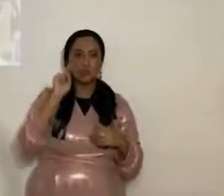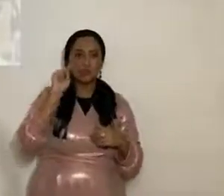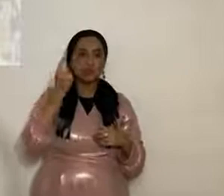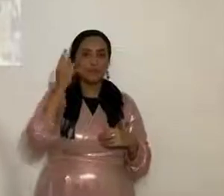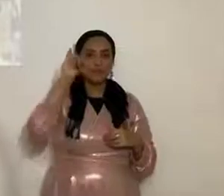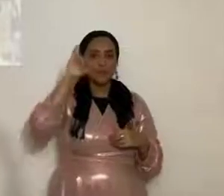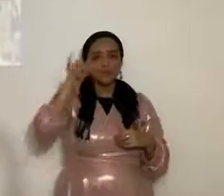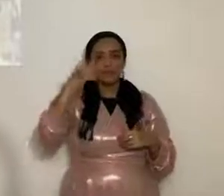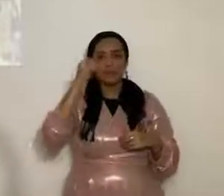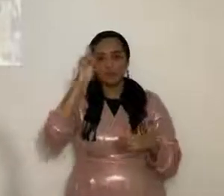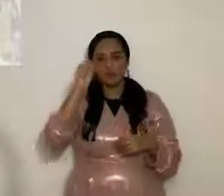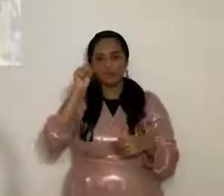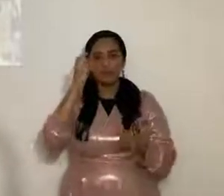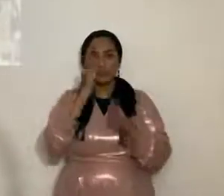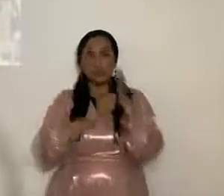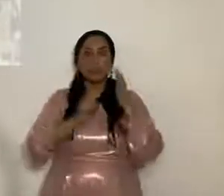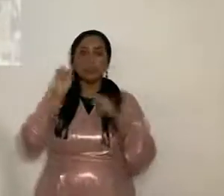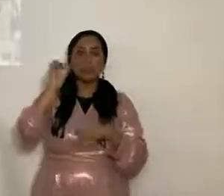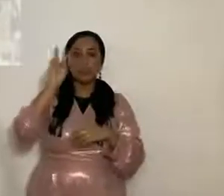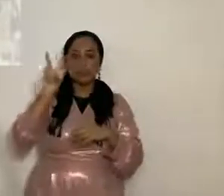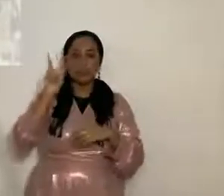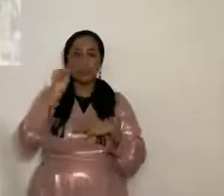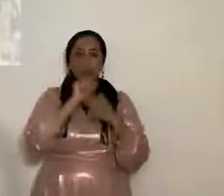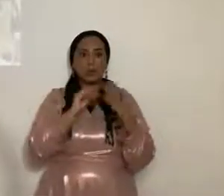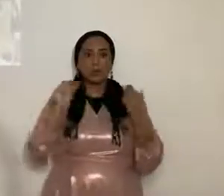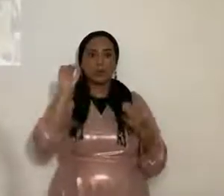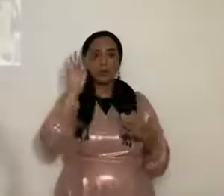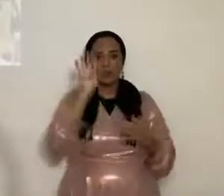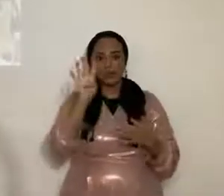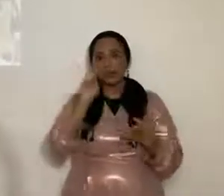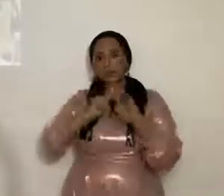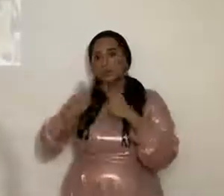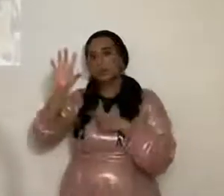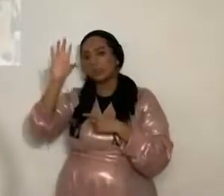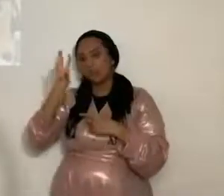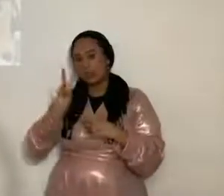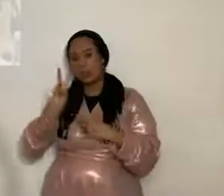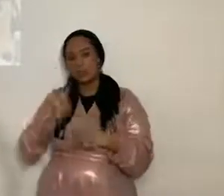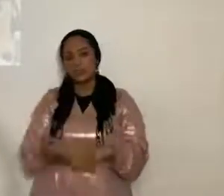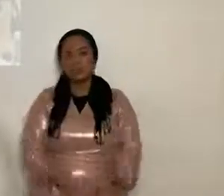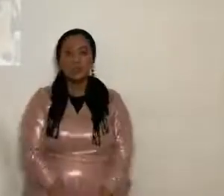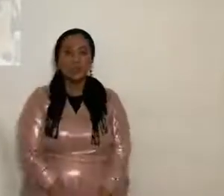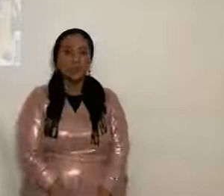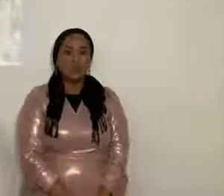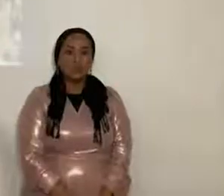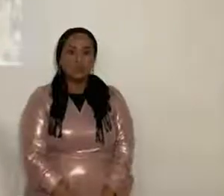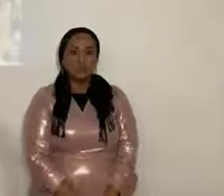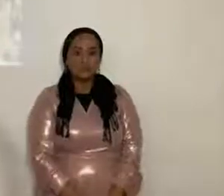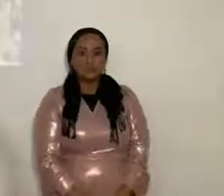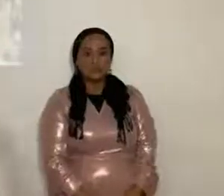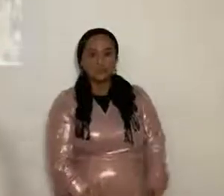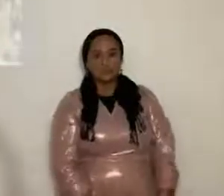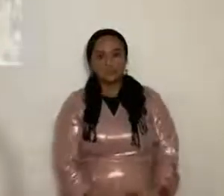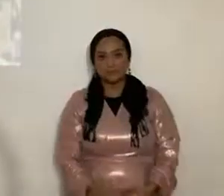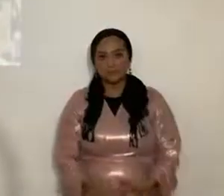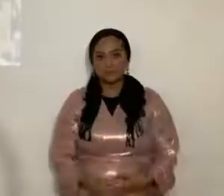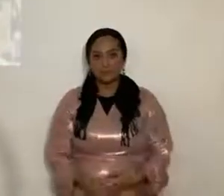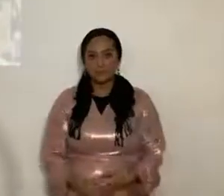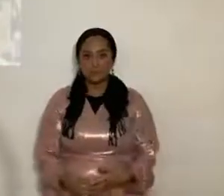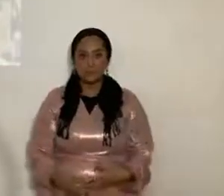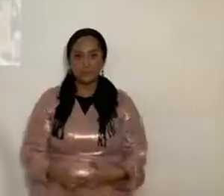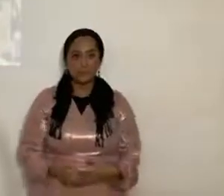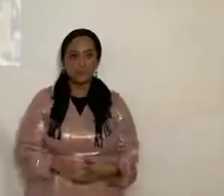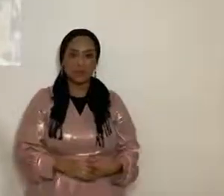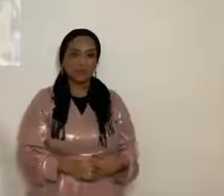de Juan, capítulo 2, versos 4 al 6. Primera de Juan, capítulo 2,